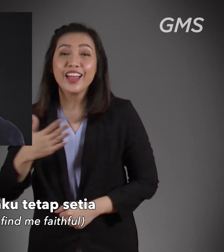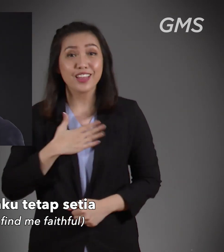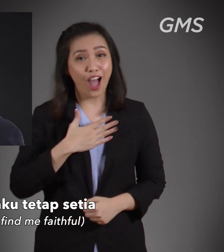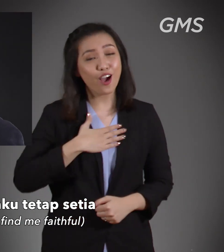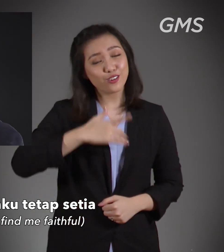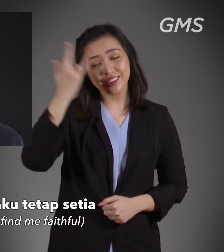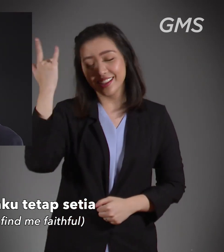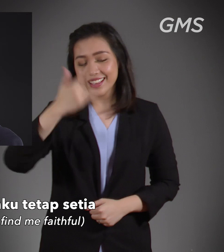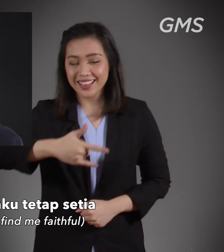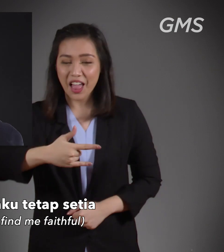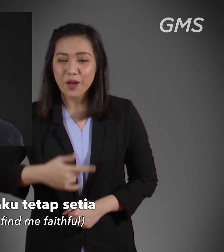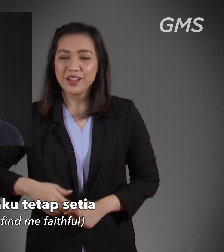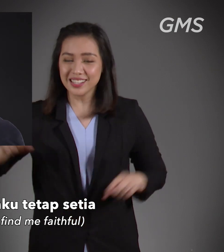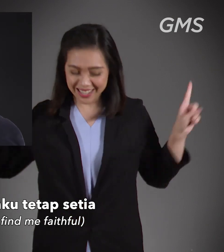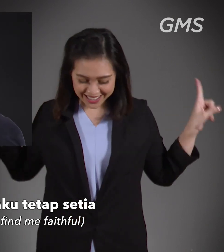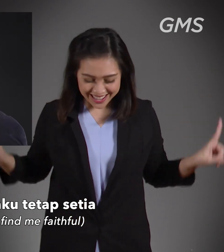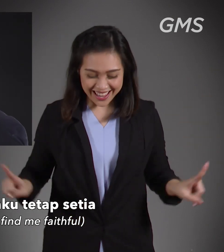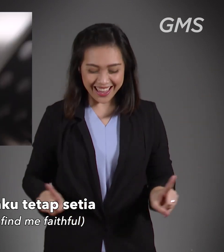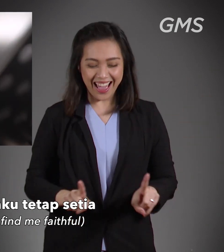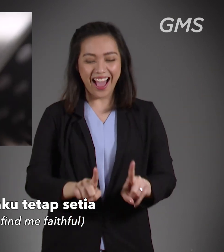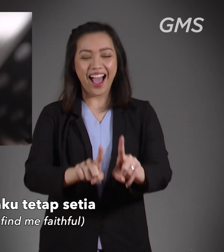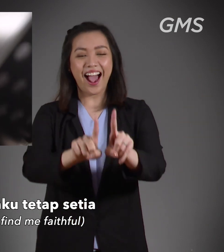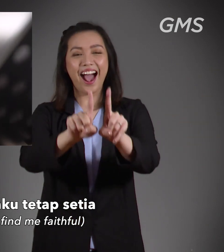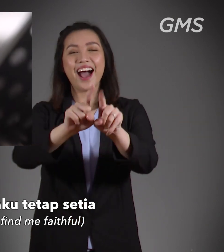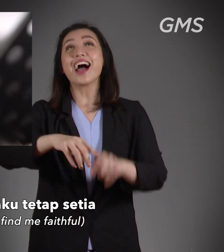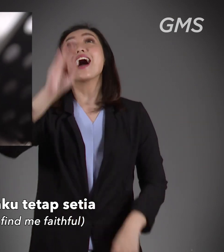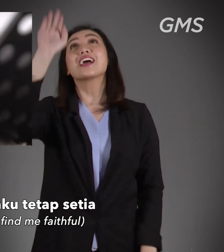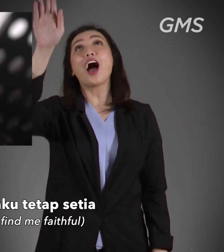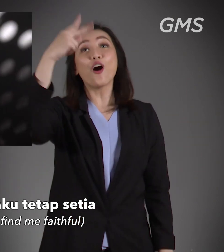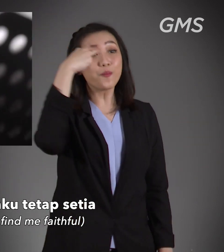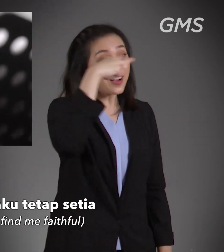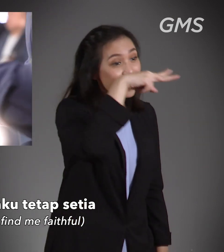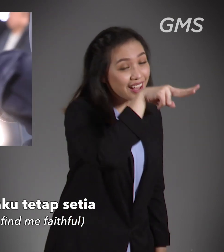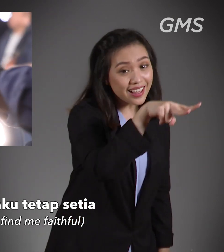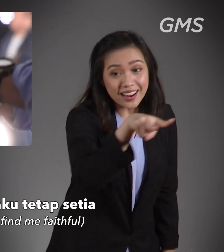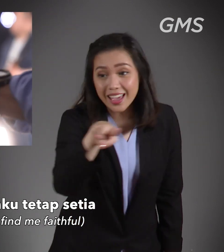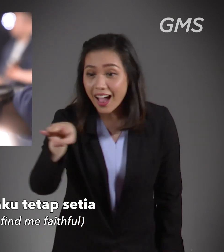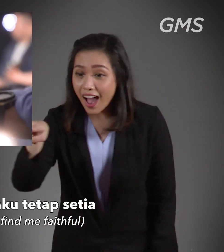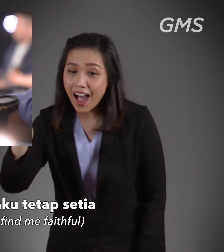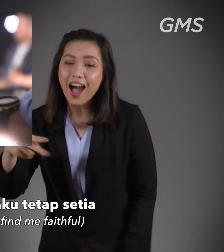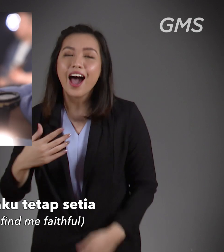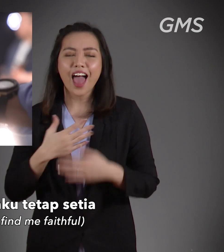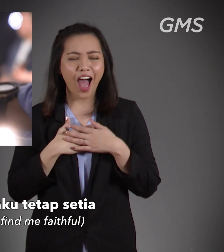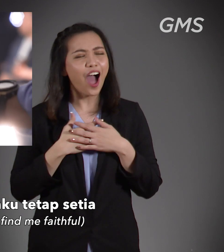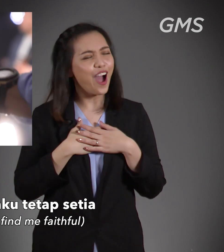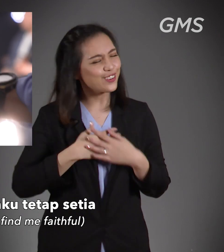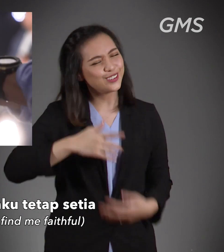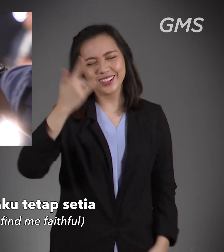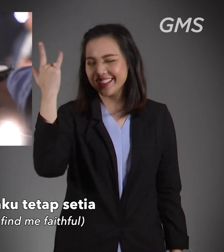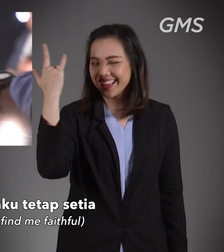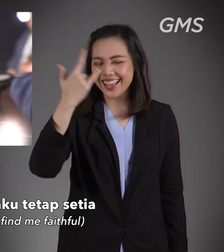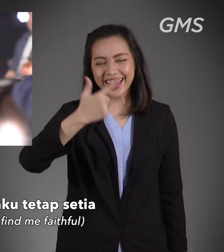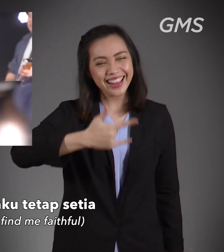aku tetap setia. Kau dapati